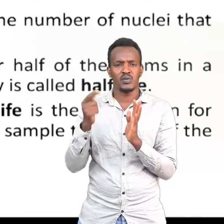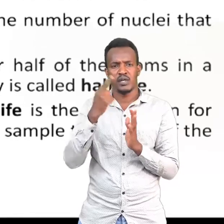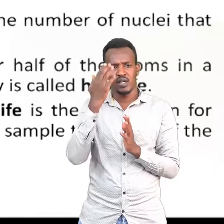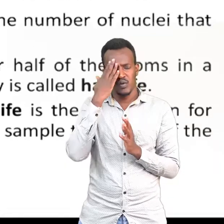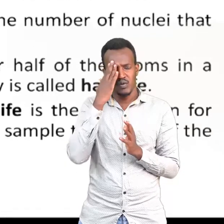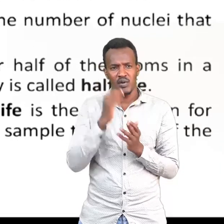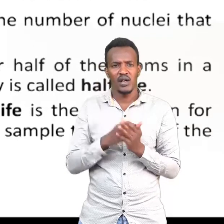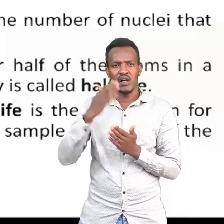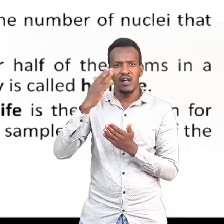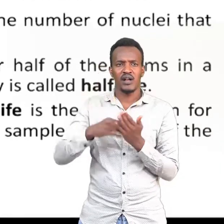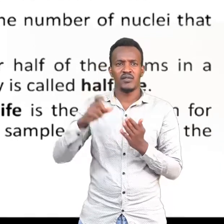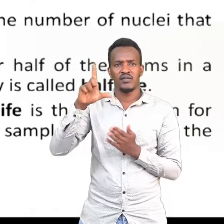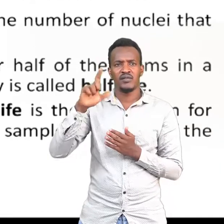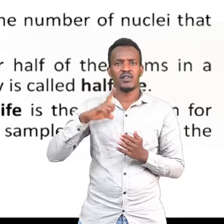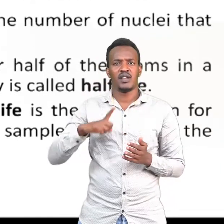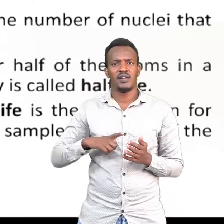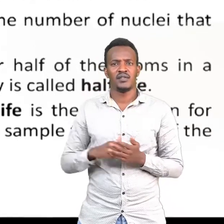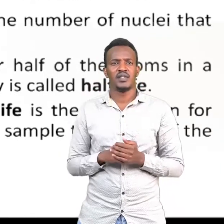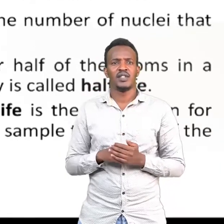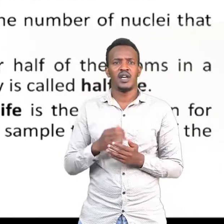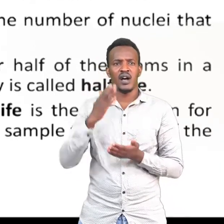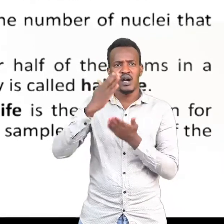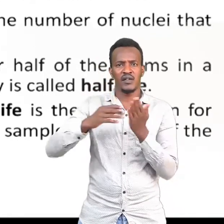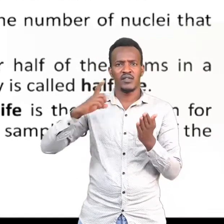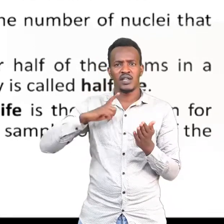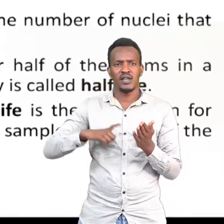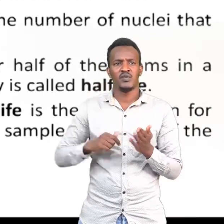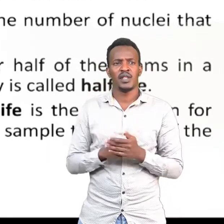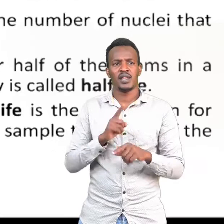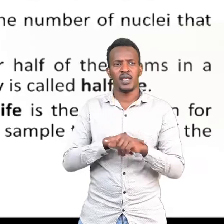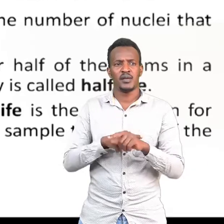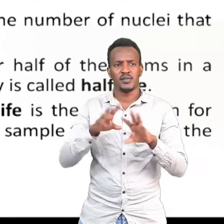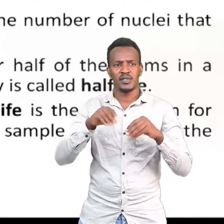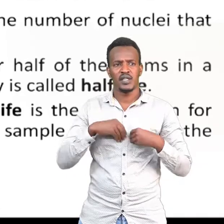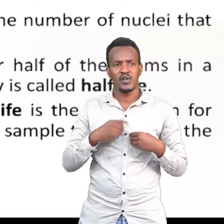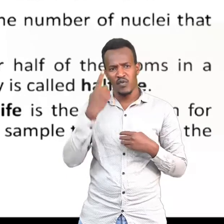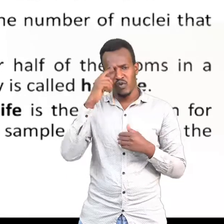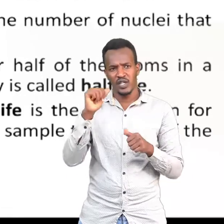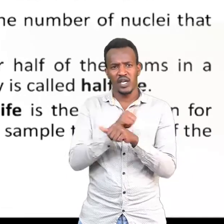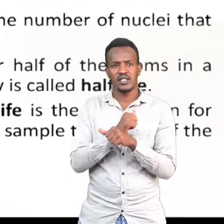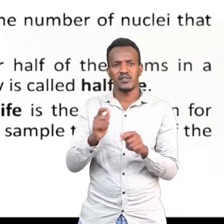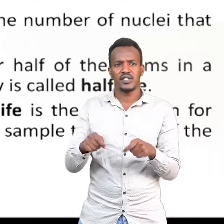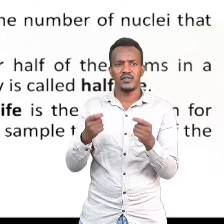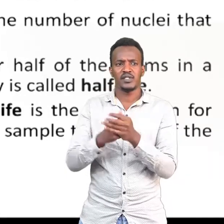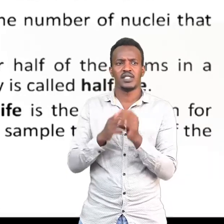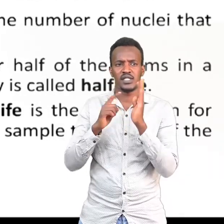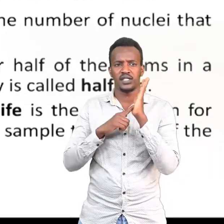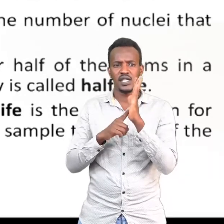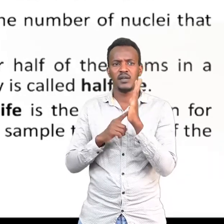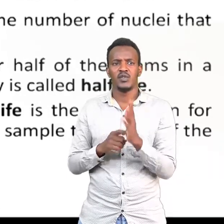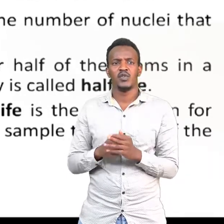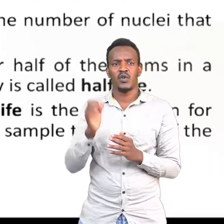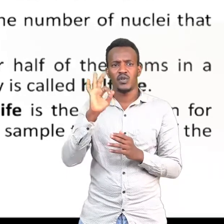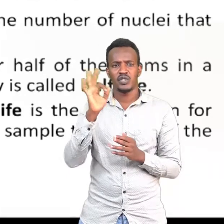half life-ka waayo haddii qaab kale markaasi u dhigno half life-ku waa time taken for the activity of a given sample to fall to half of the